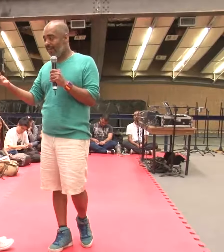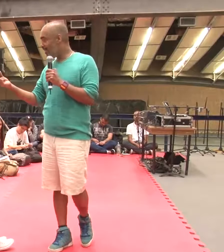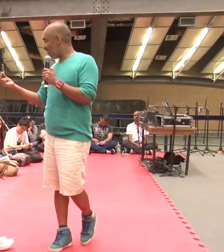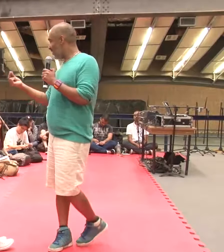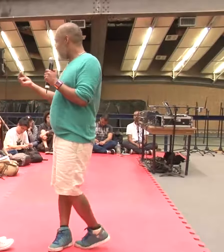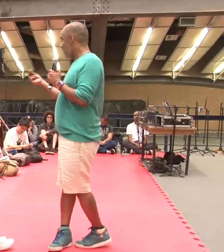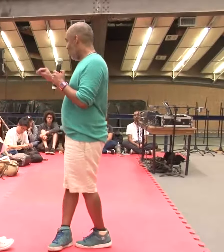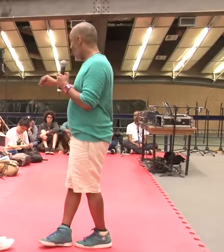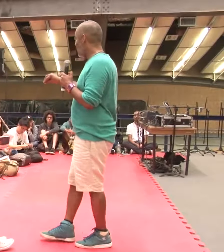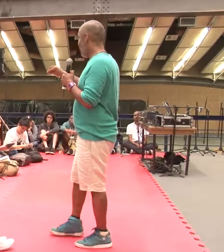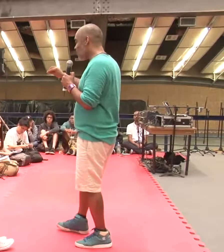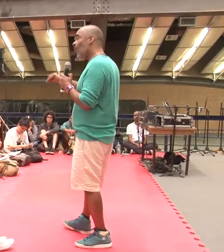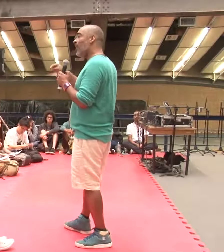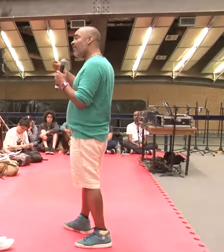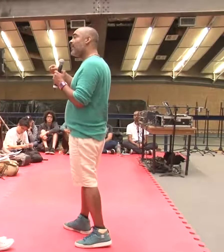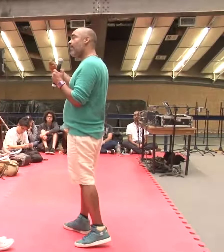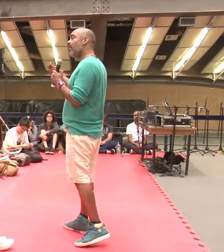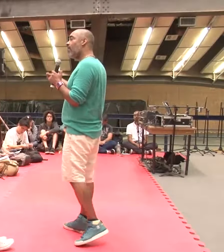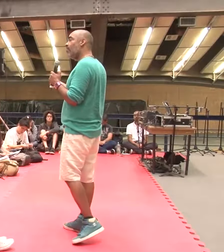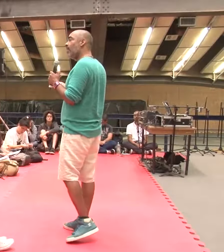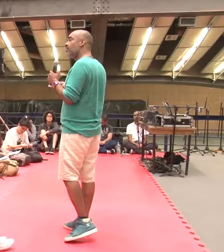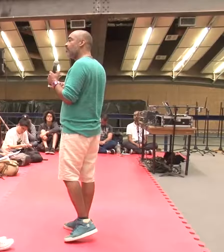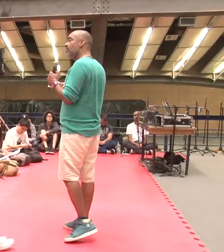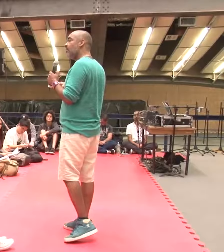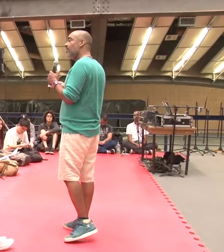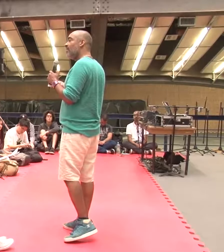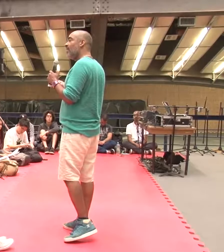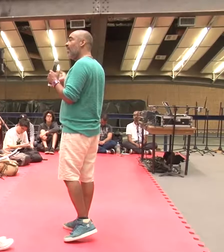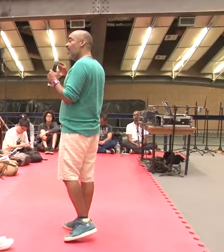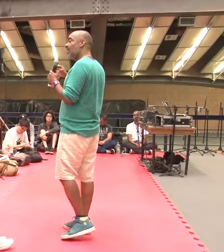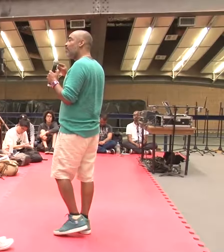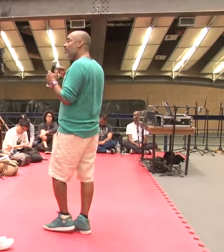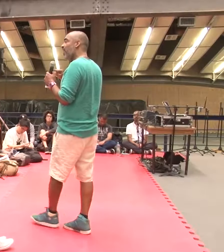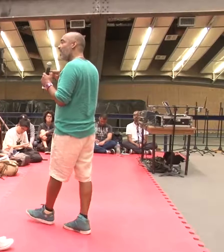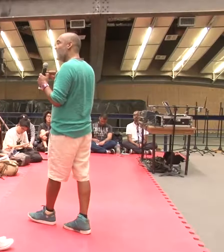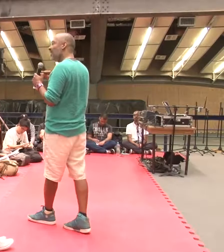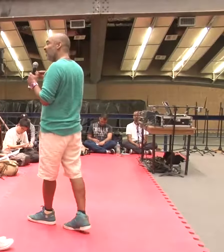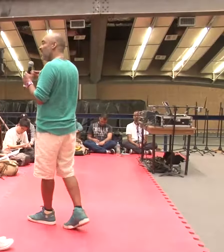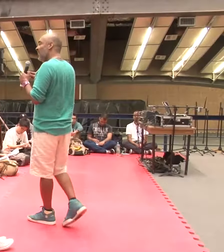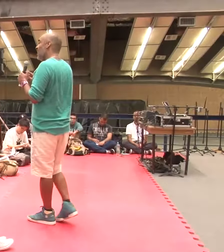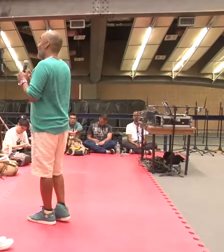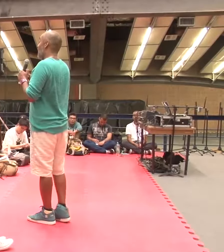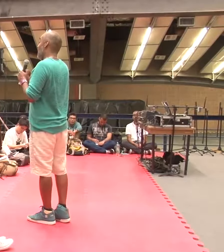vítima, né, da escolha feita pelo amor romântico. Rita prefere